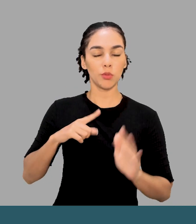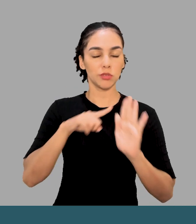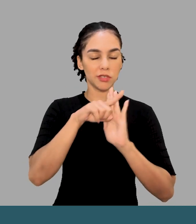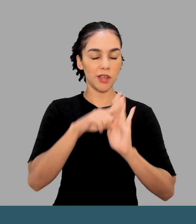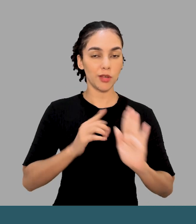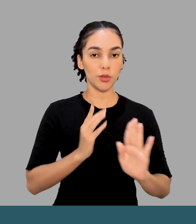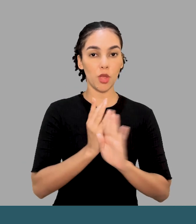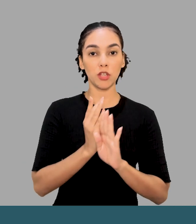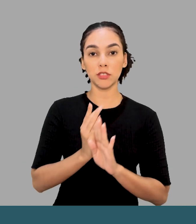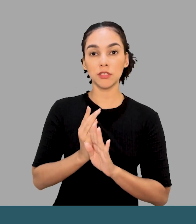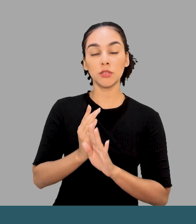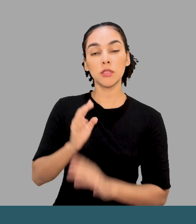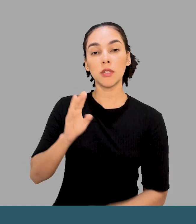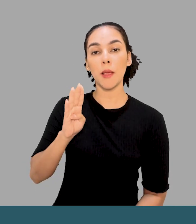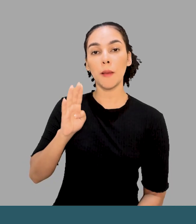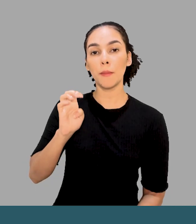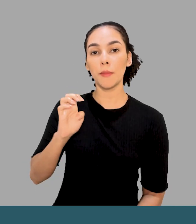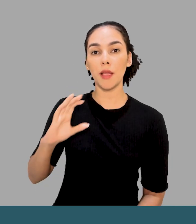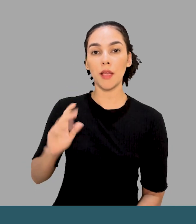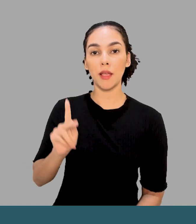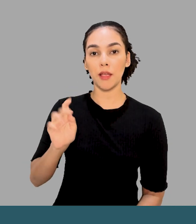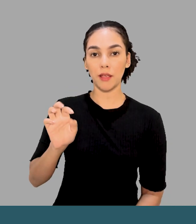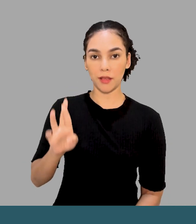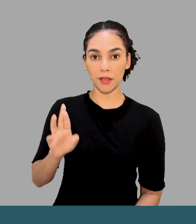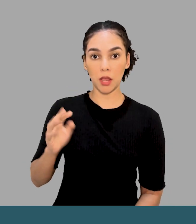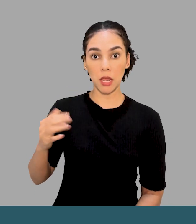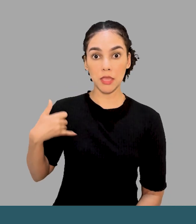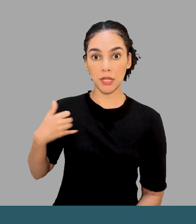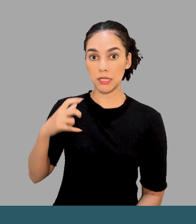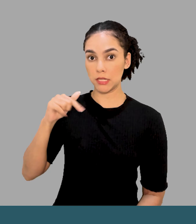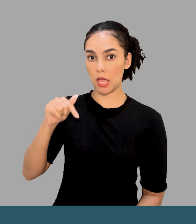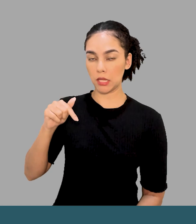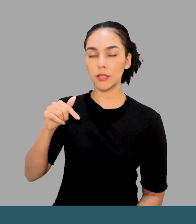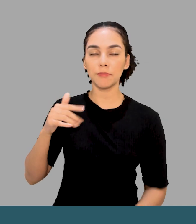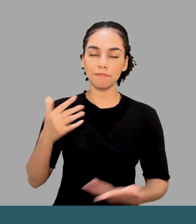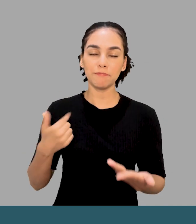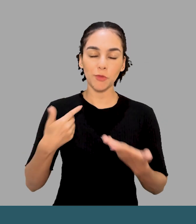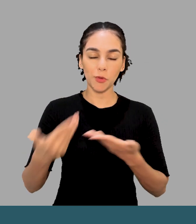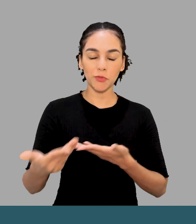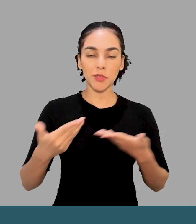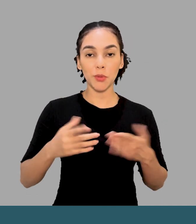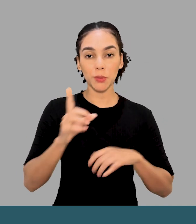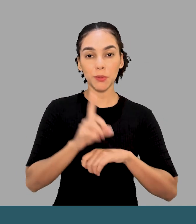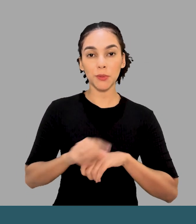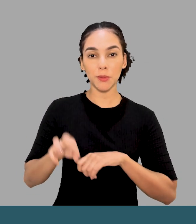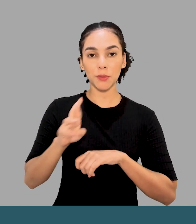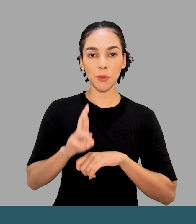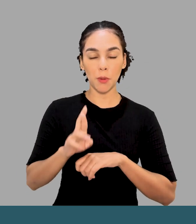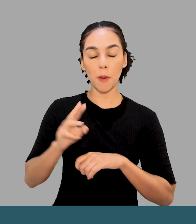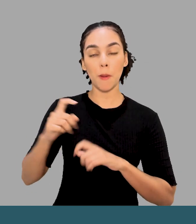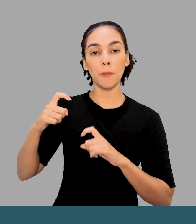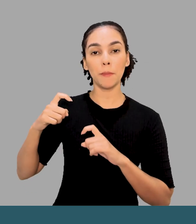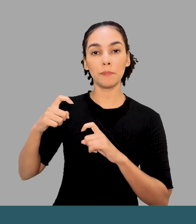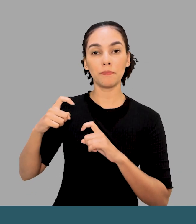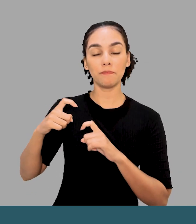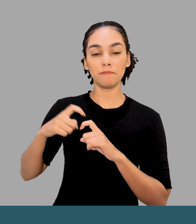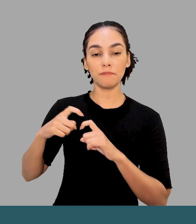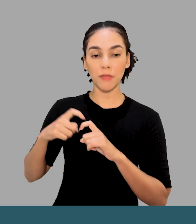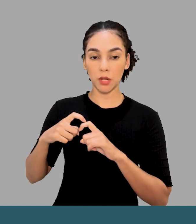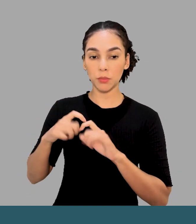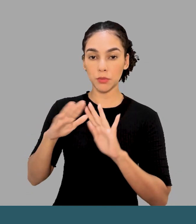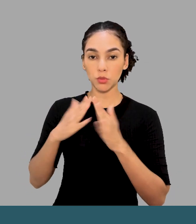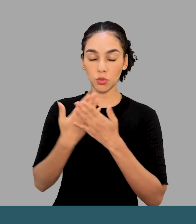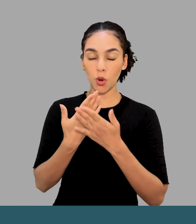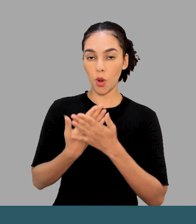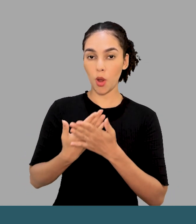de idade. O convidado escolhido para participar deste episódio é o Dr. Acari Oliveira, que é médico neurologista, mestre e doutor pela